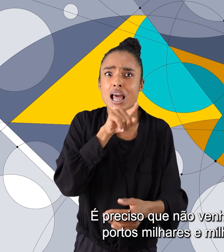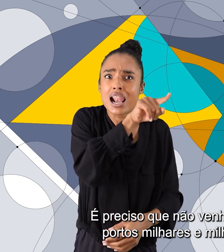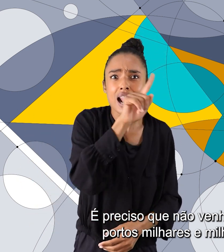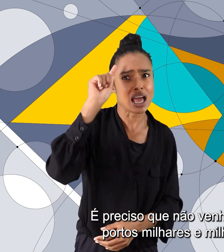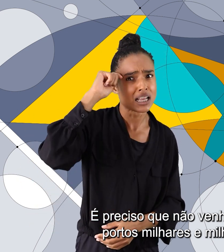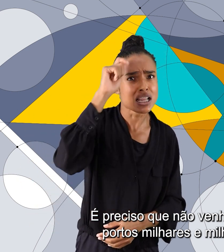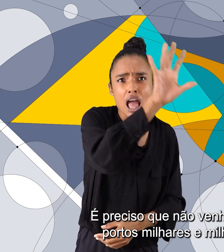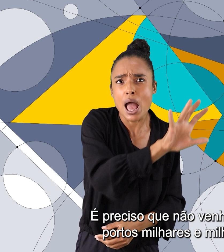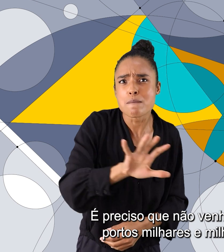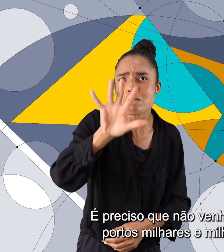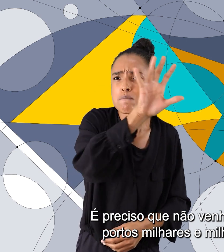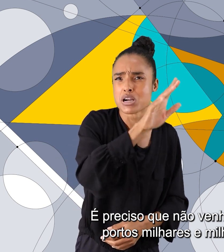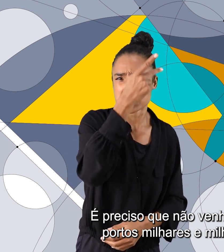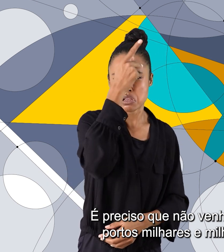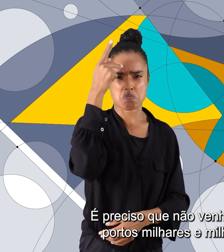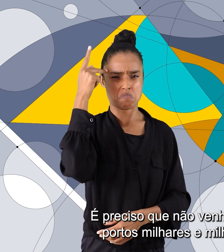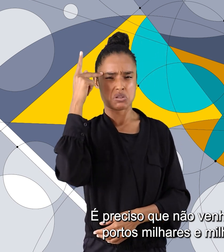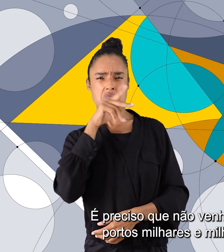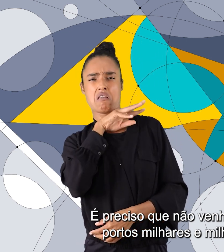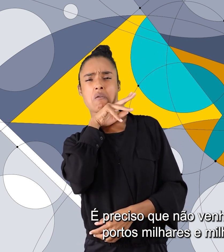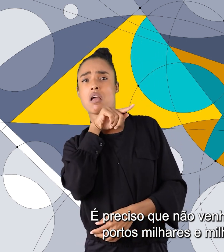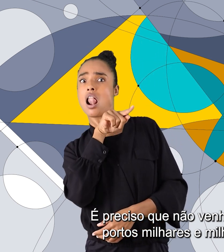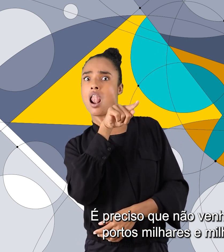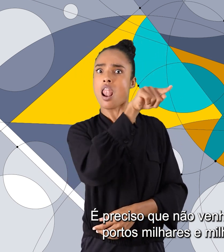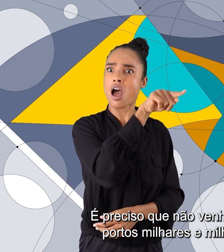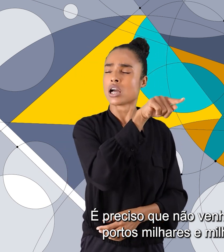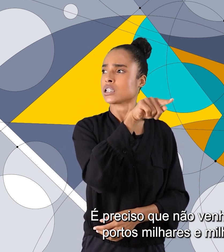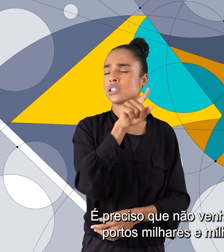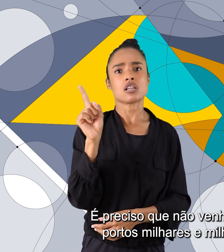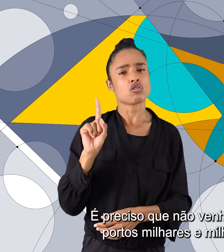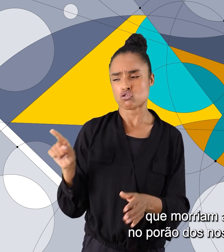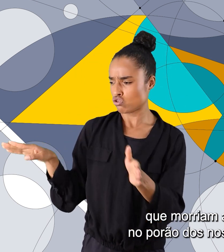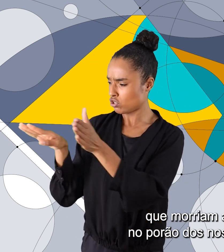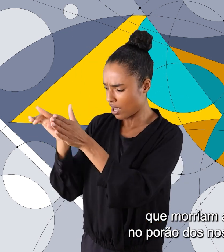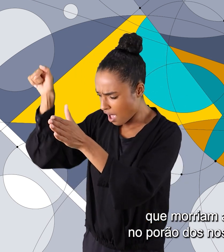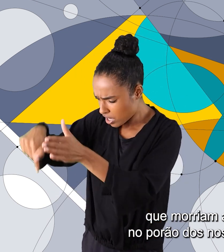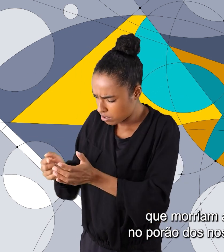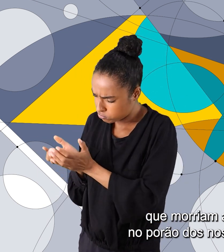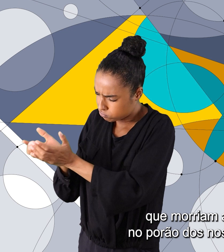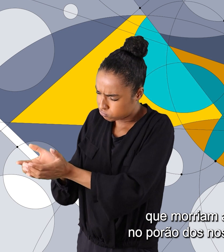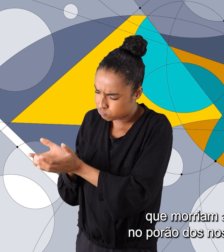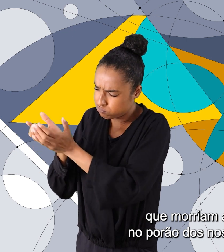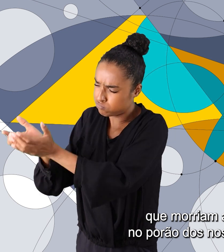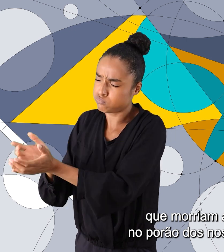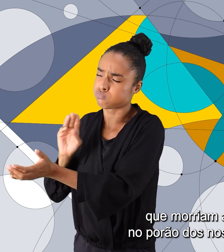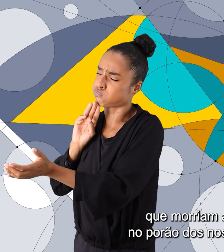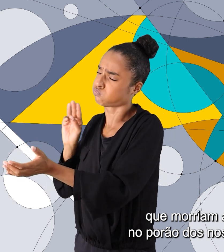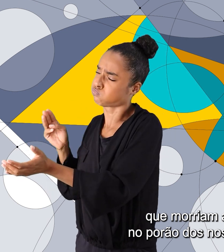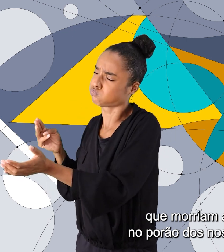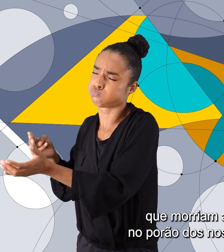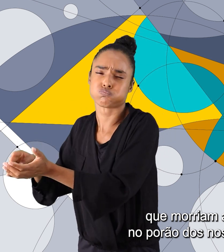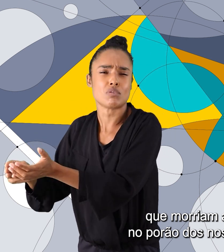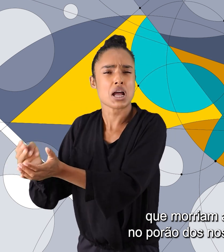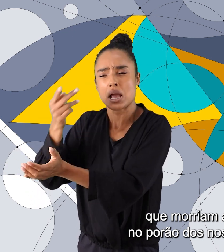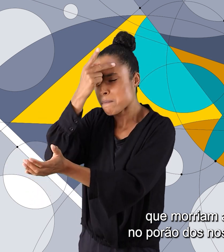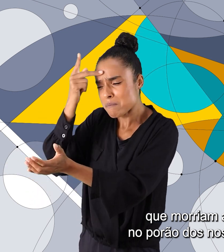que não venham mais a nossos portos milhares e milhares de negros que morriam abafados nos porões